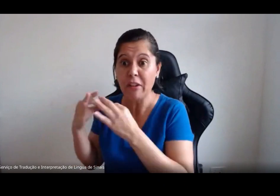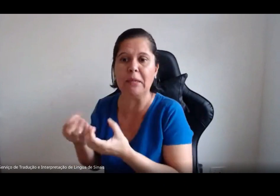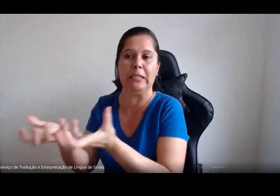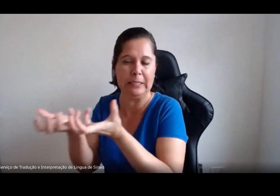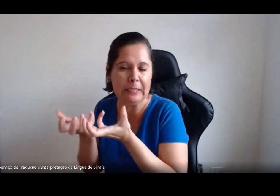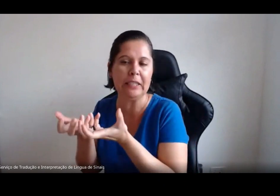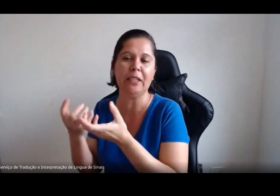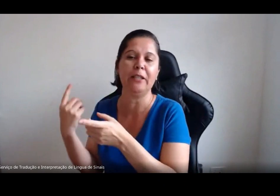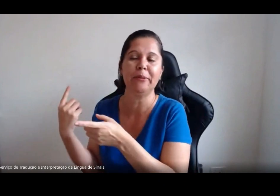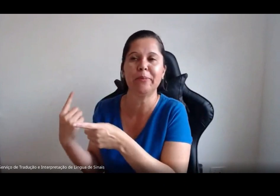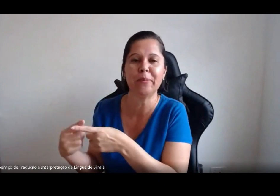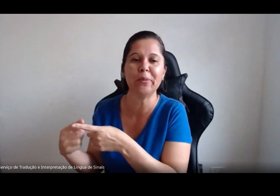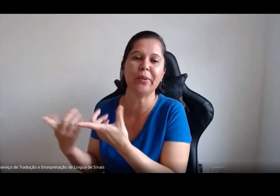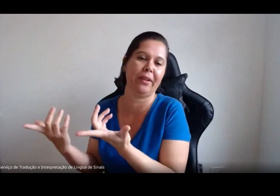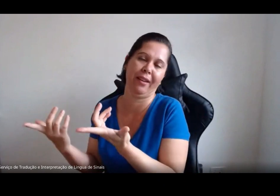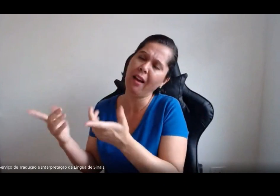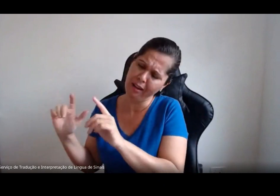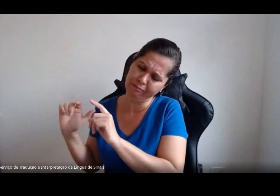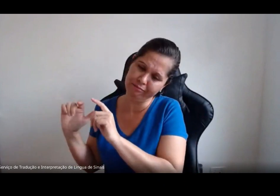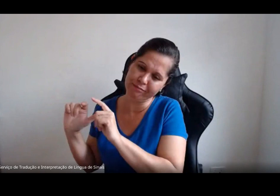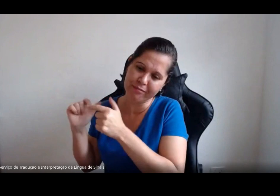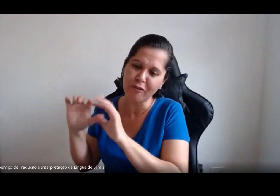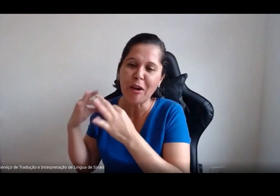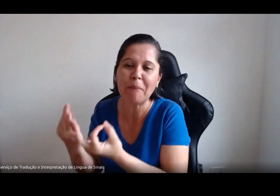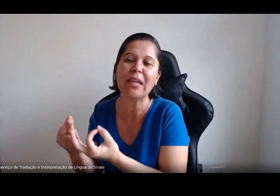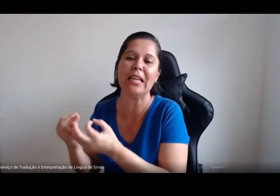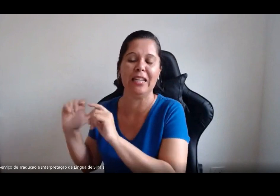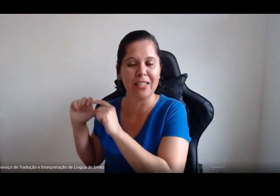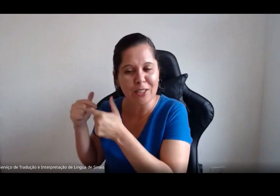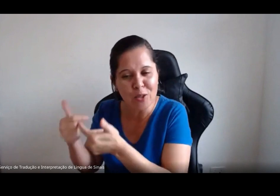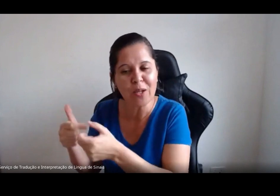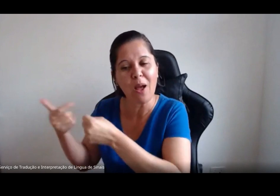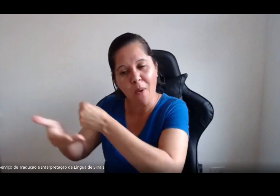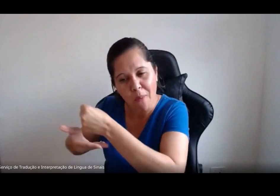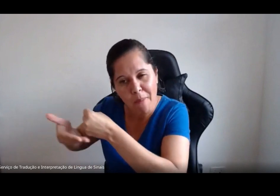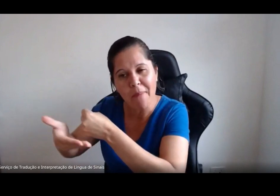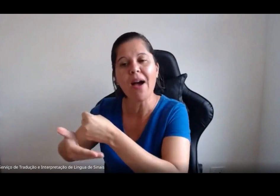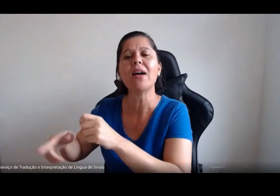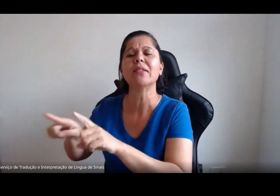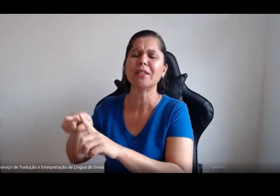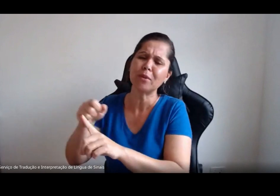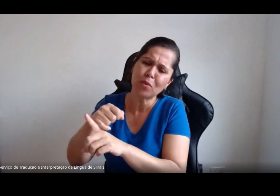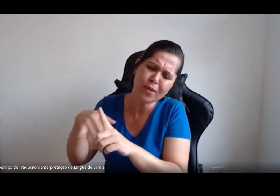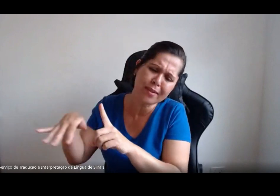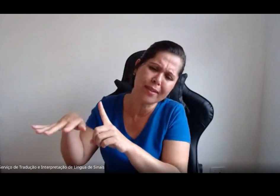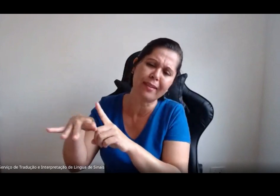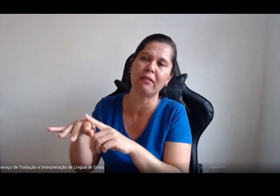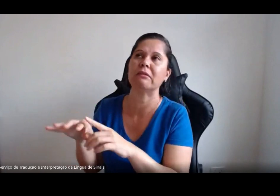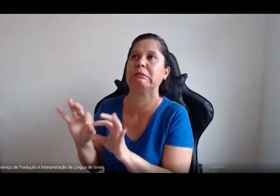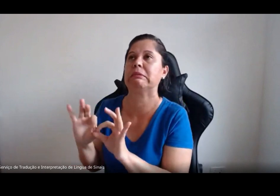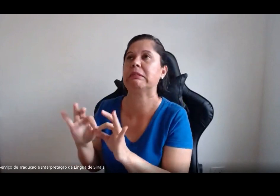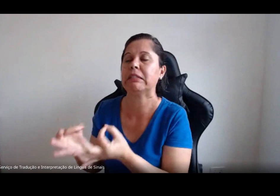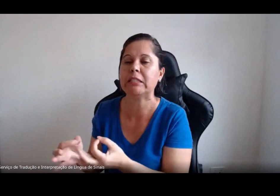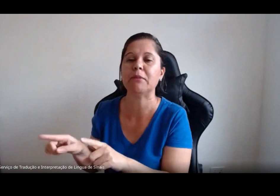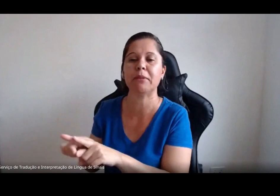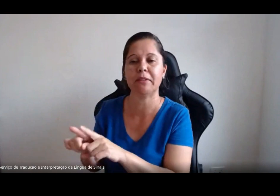que me caberia, devido às minhas origens mais do que modestas e o lugar onde eu cresci, com sociedade